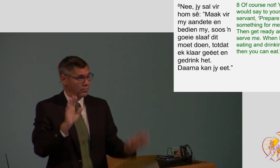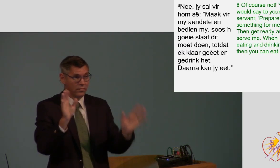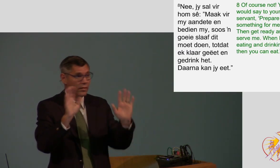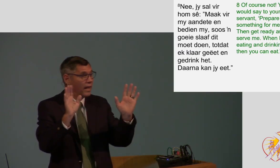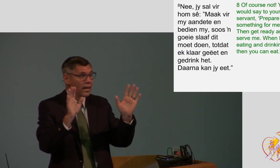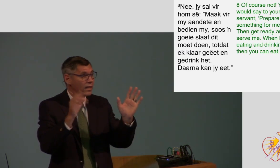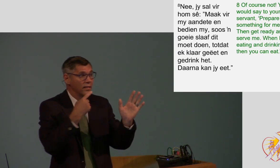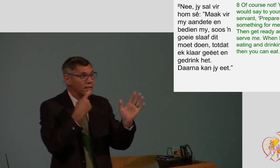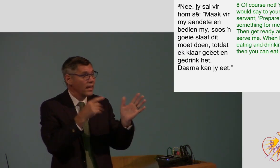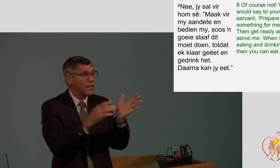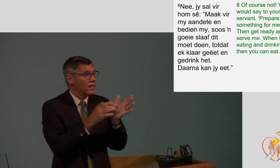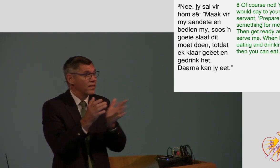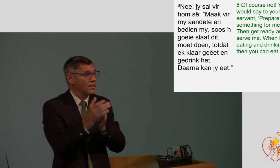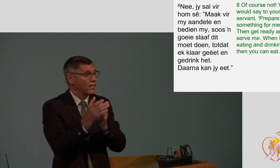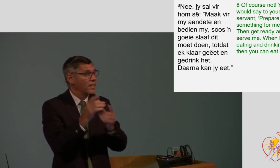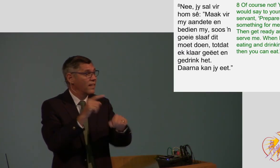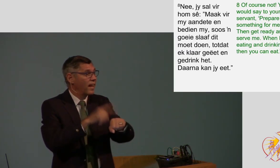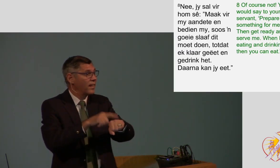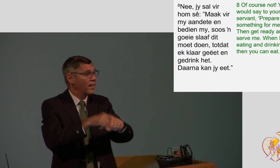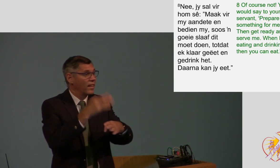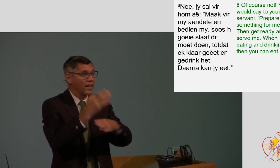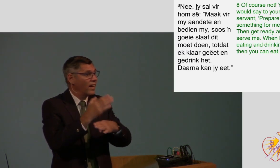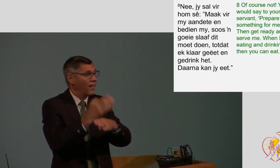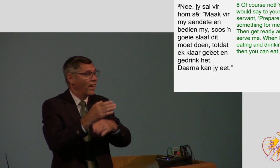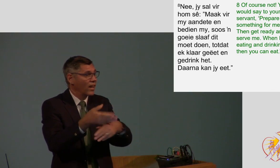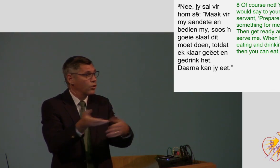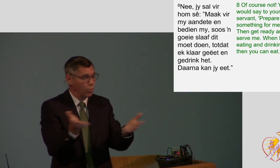Nee, sê Jesus, in die tyd het dit nie gewerk so nie.